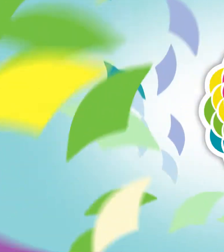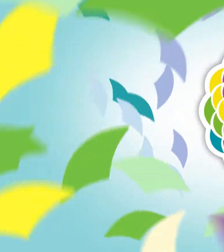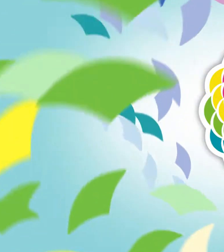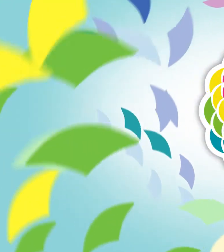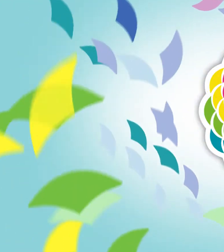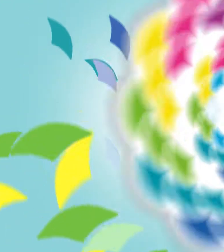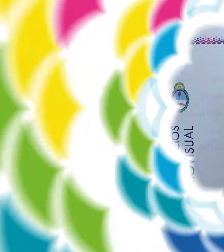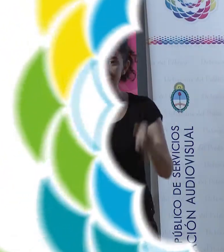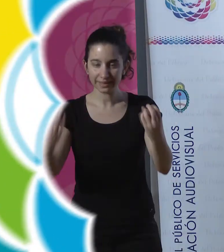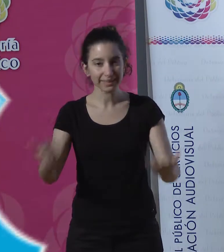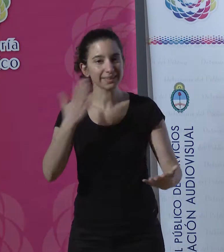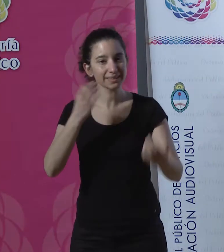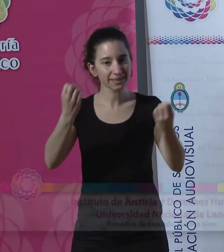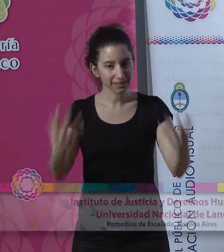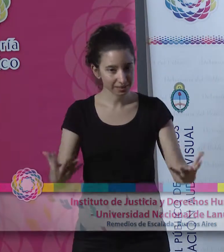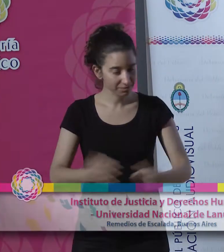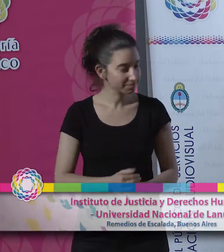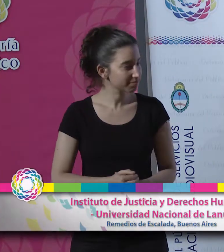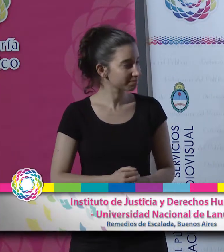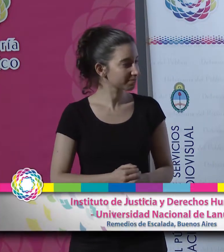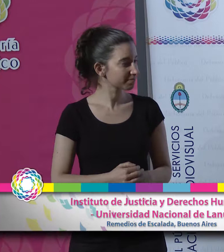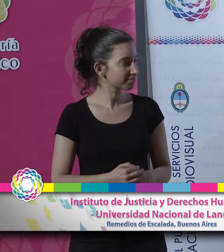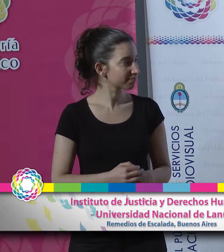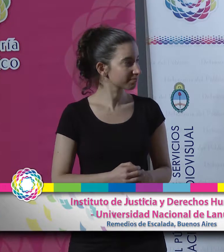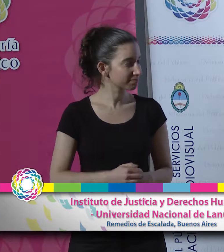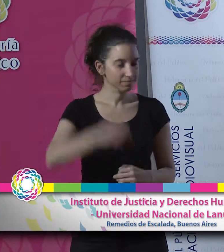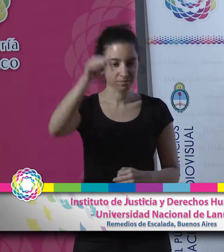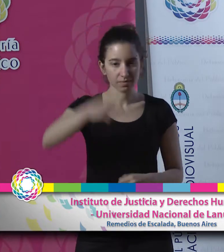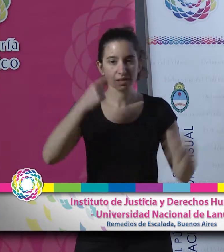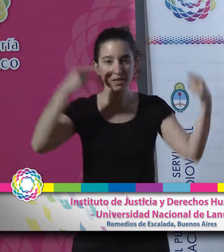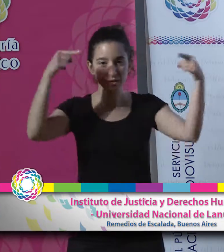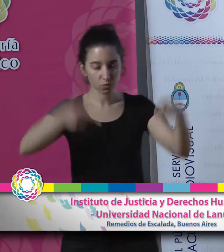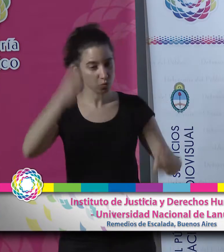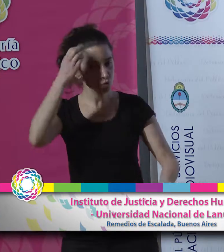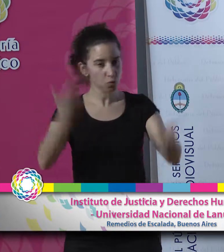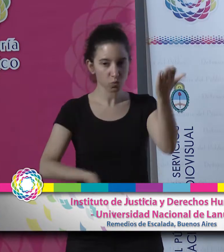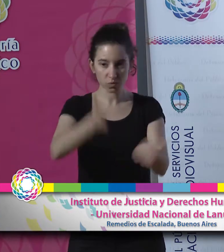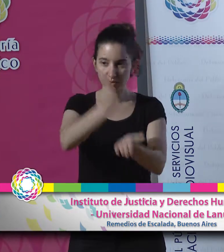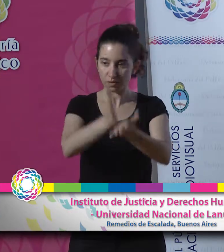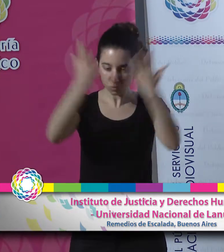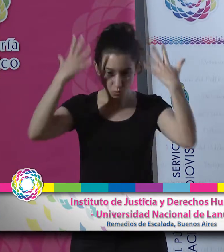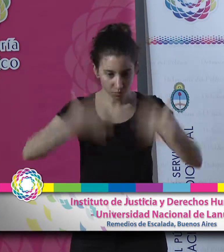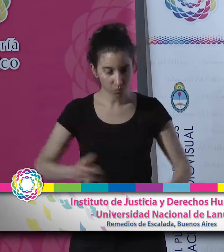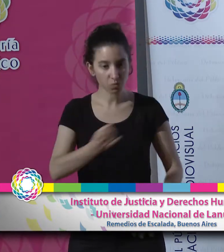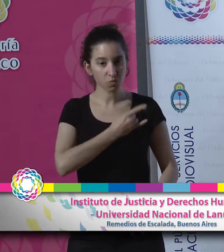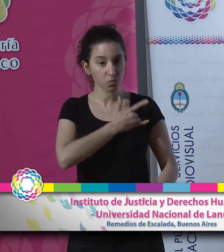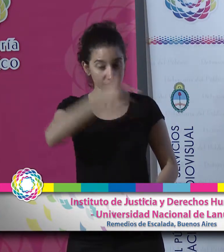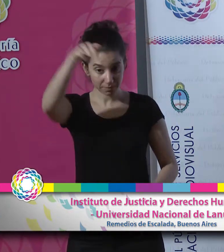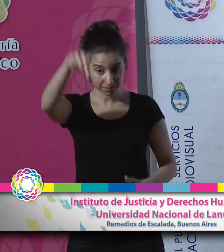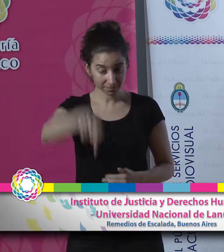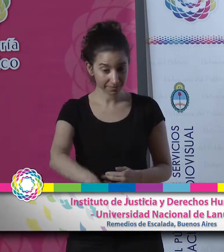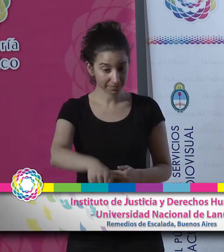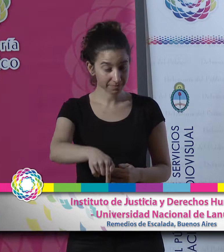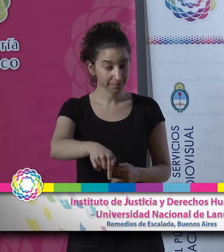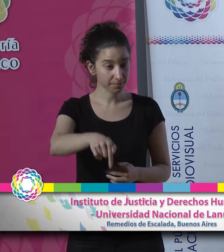hola que tal buenas tardes el instituto de justicia y derechos humanos de la universidad nacional de lanús